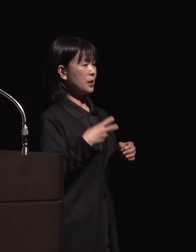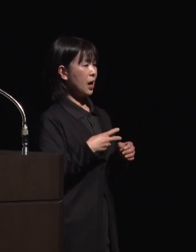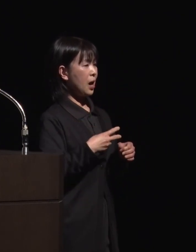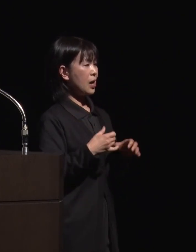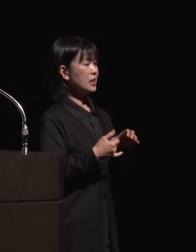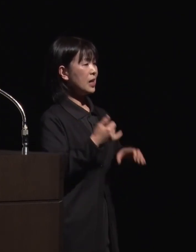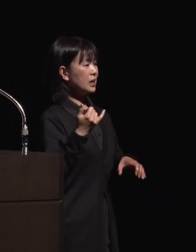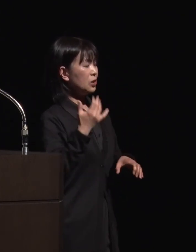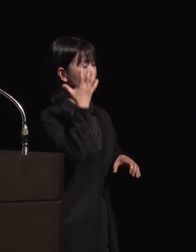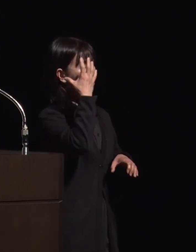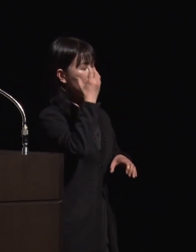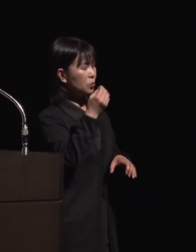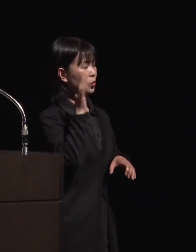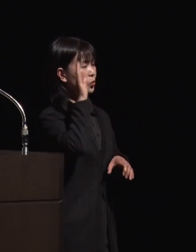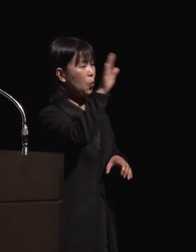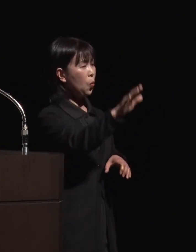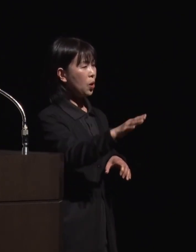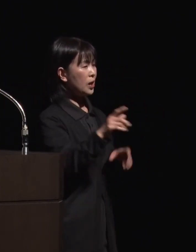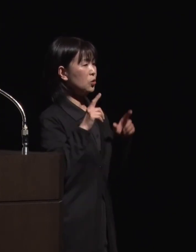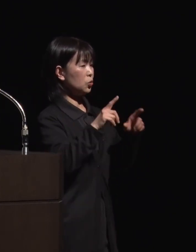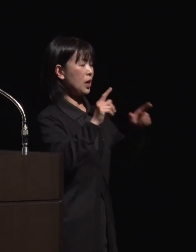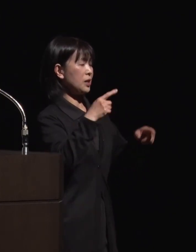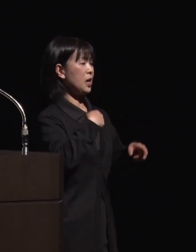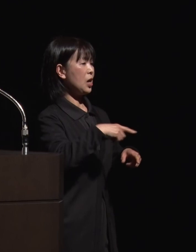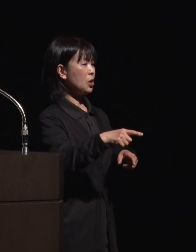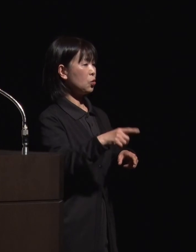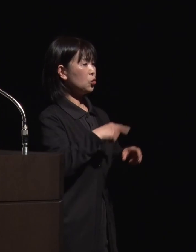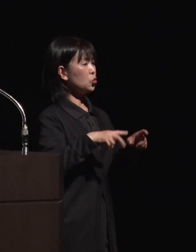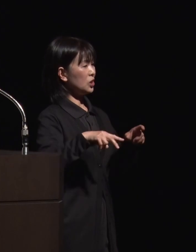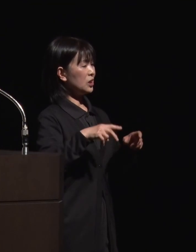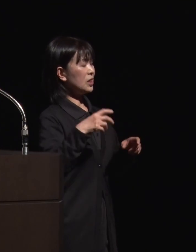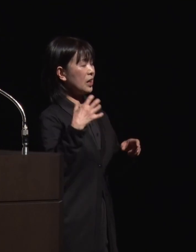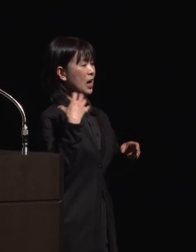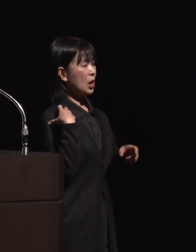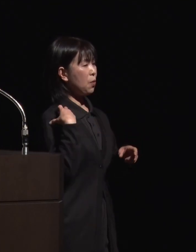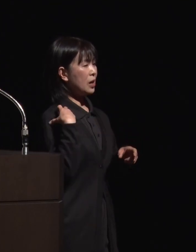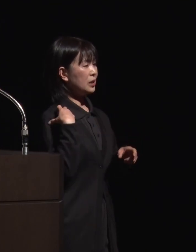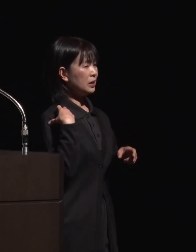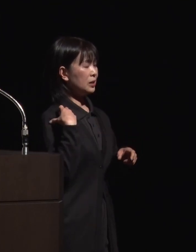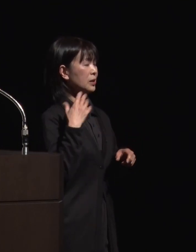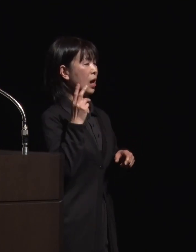遺跡の魅力を将来へ伝えていく中心的な役割を担うであ